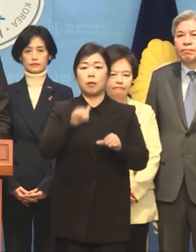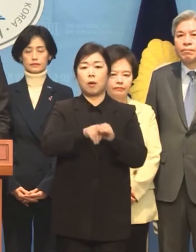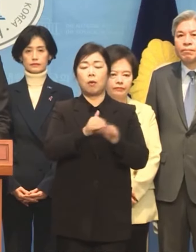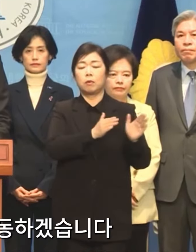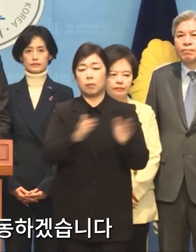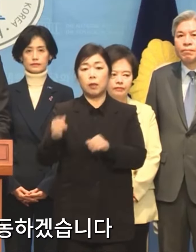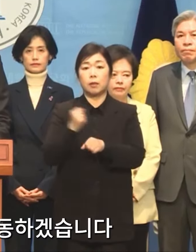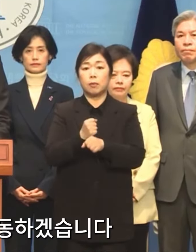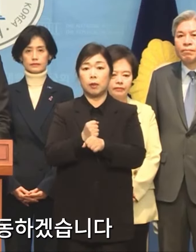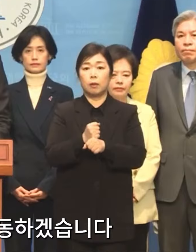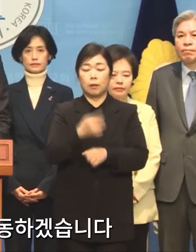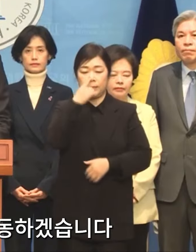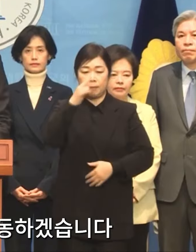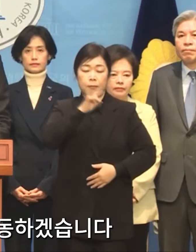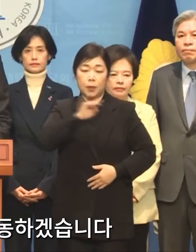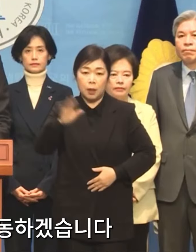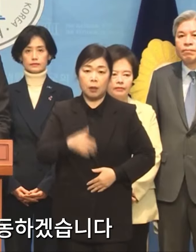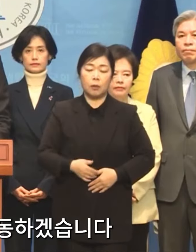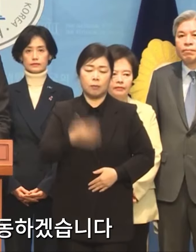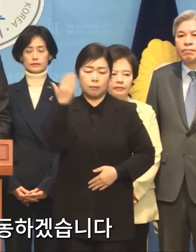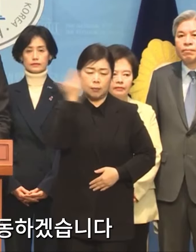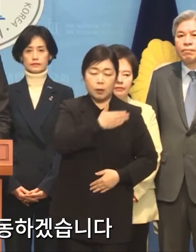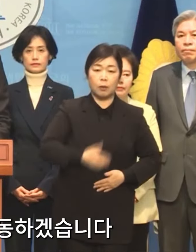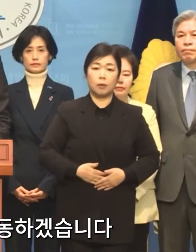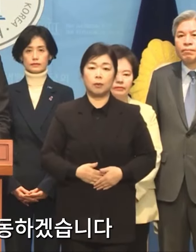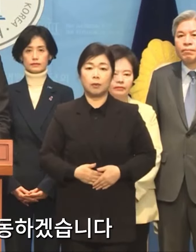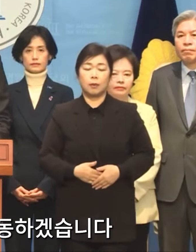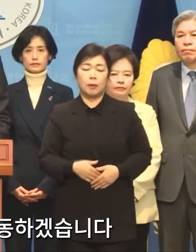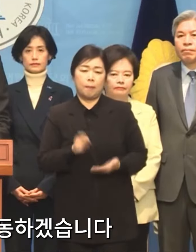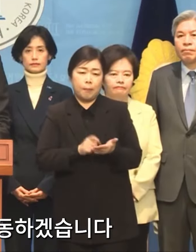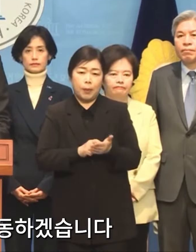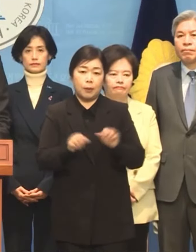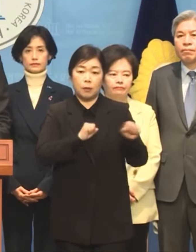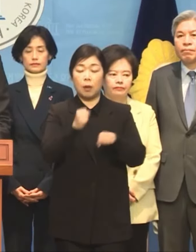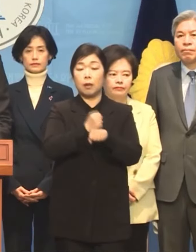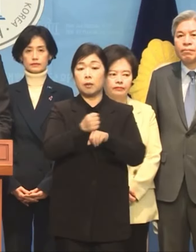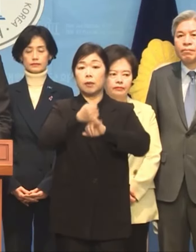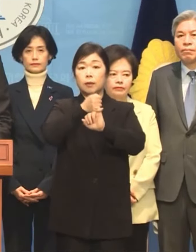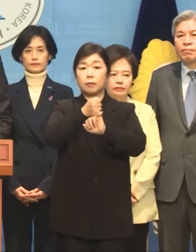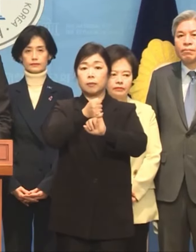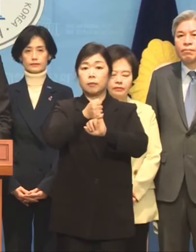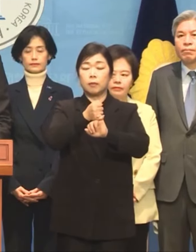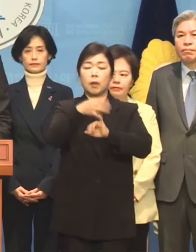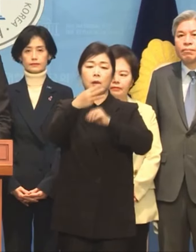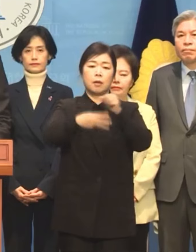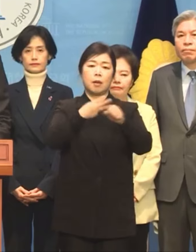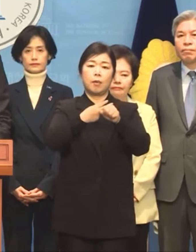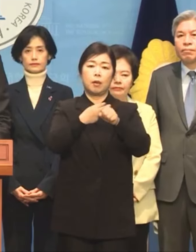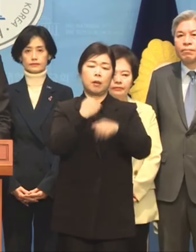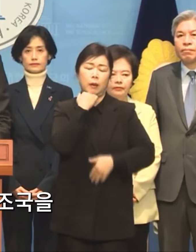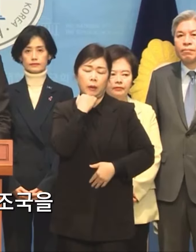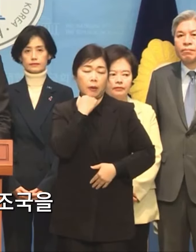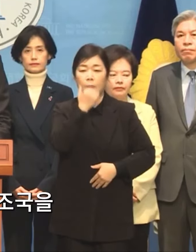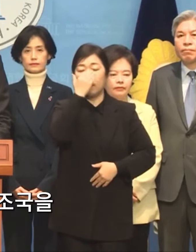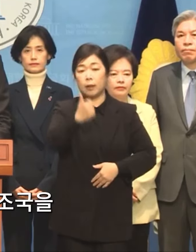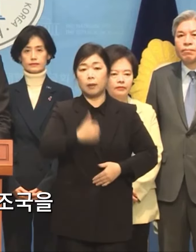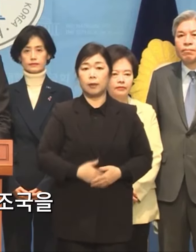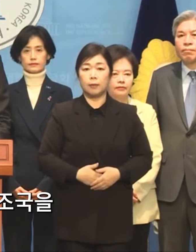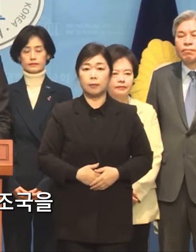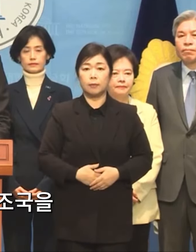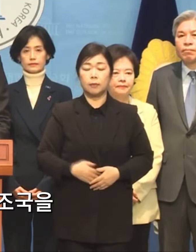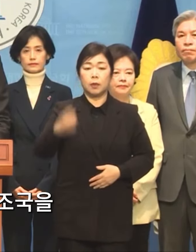임하겠습니다 단호하고 선명하고 빠르게 행동하겠습니다 3년은 너무 깁니다 검찰